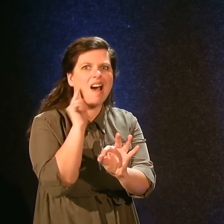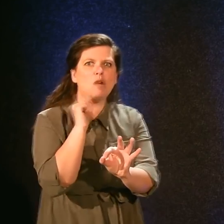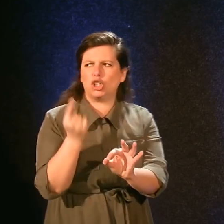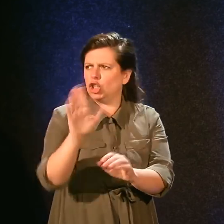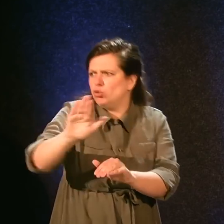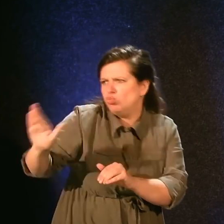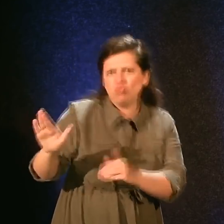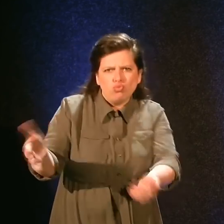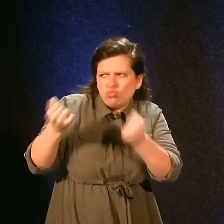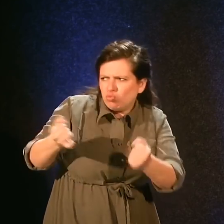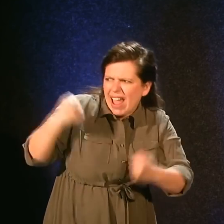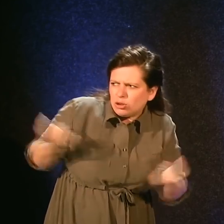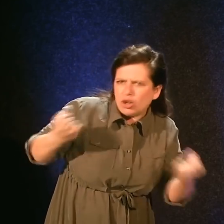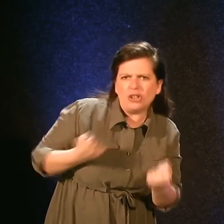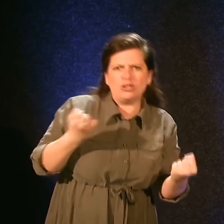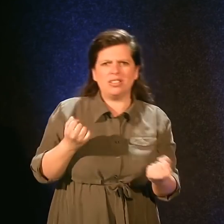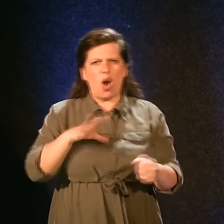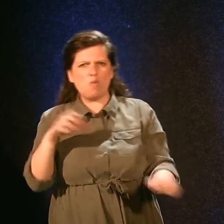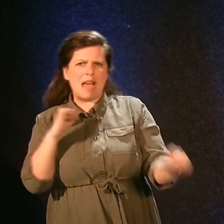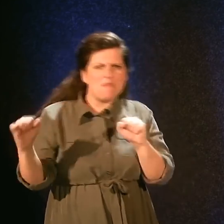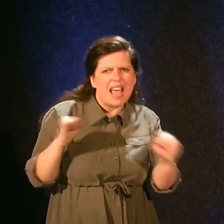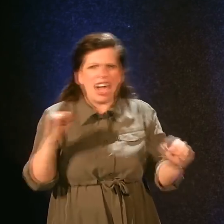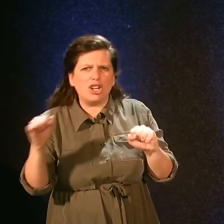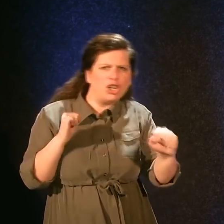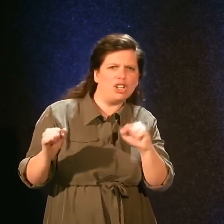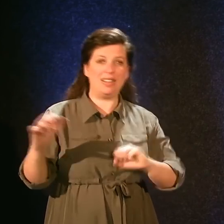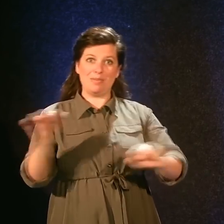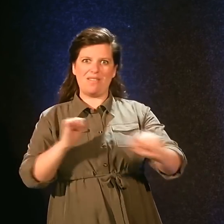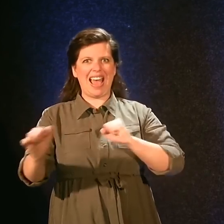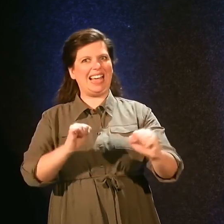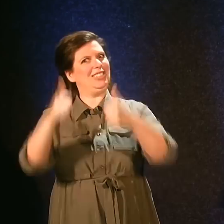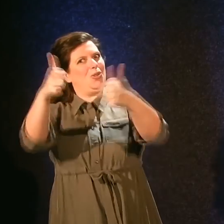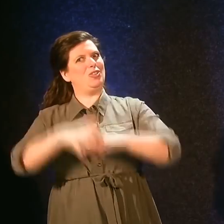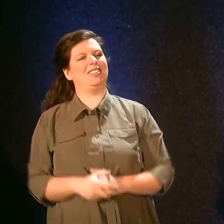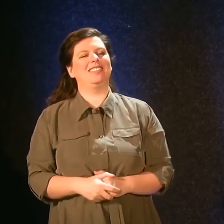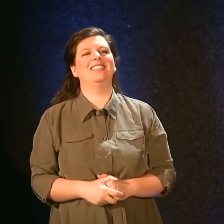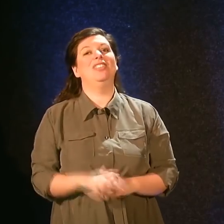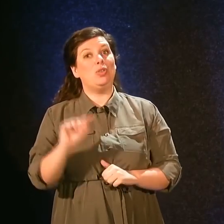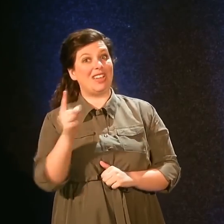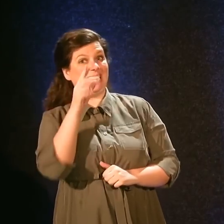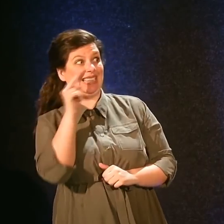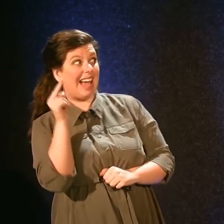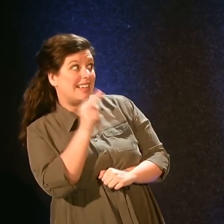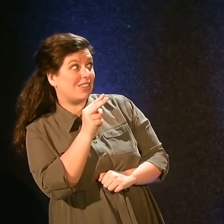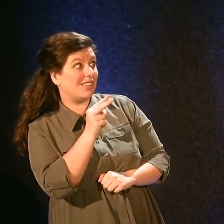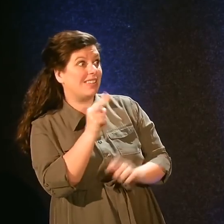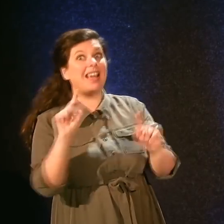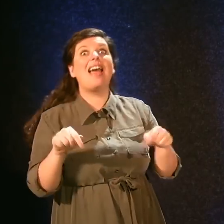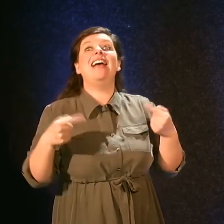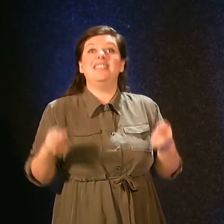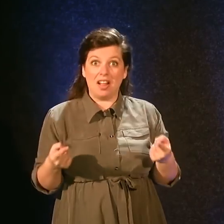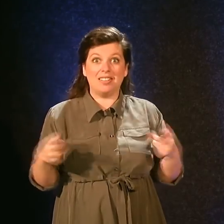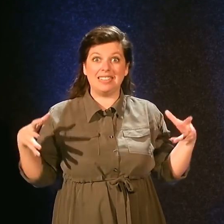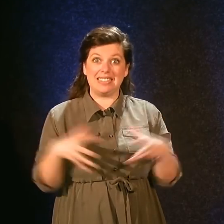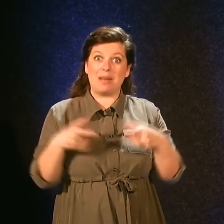enthousiast te maken. En even die bewegingen mee te doen. Een beetje beweging kan geen kwaad. Eerst gaan we dus kijken naar een fragment. En daarna zingen